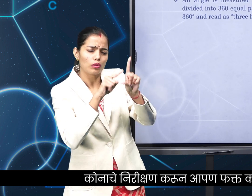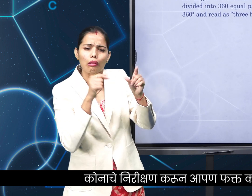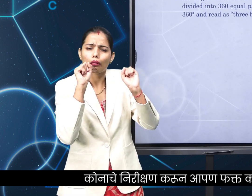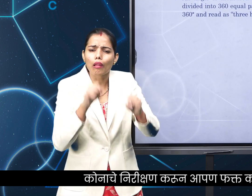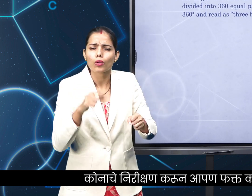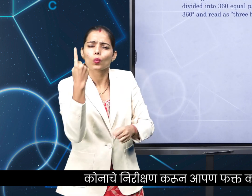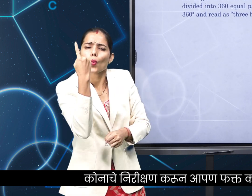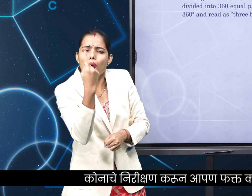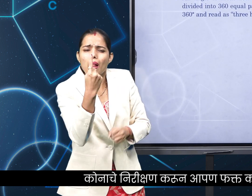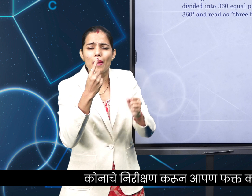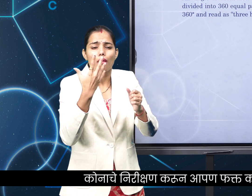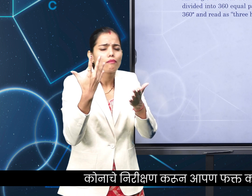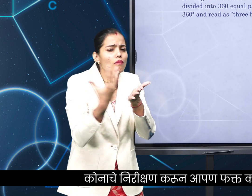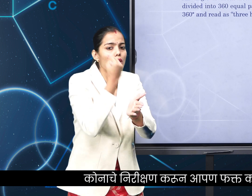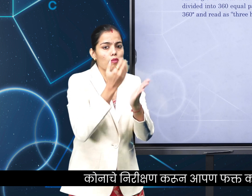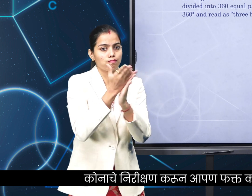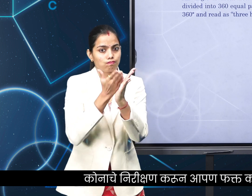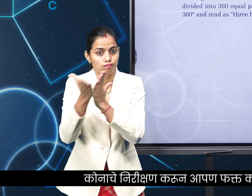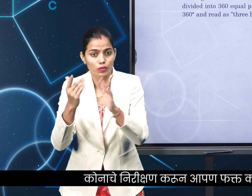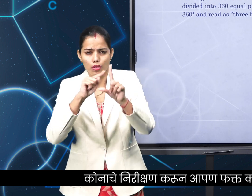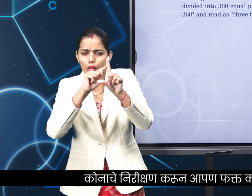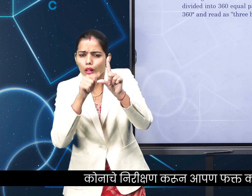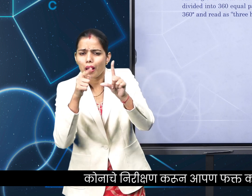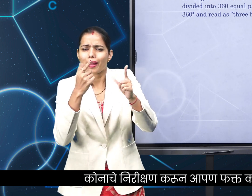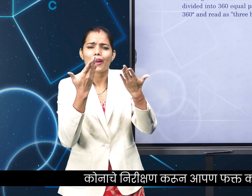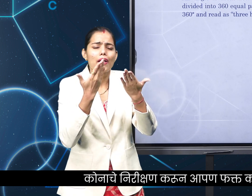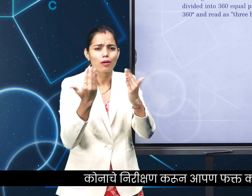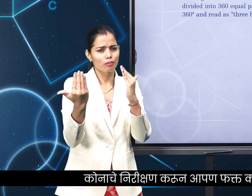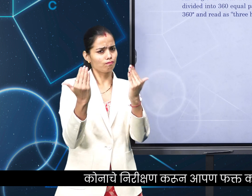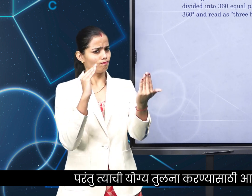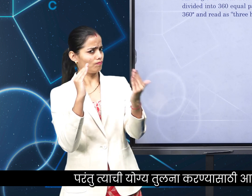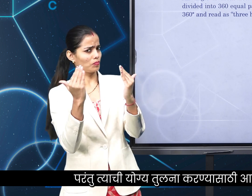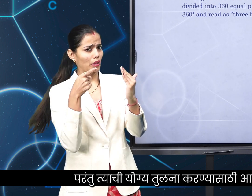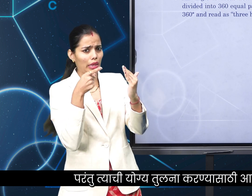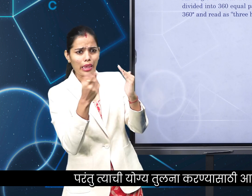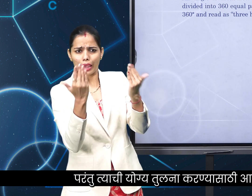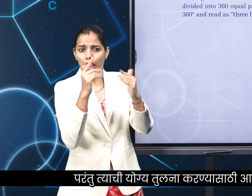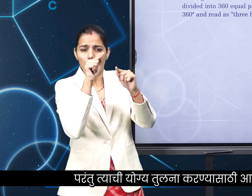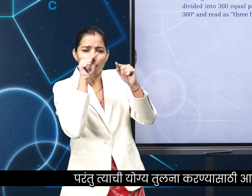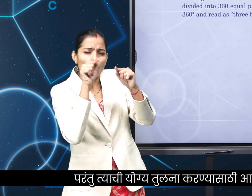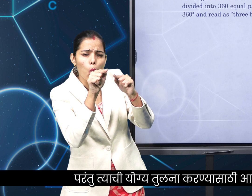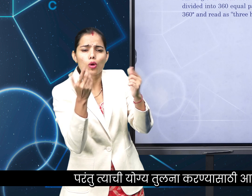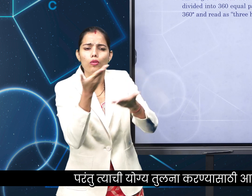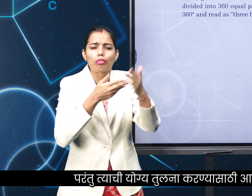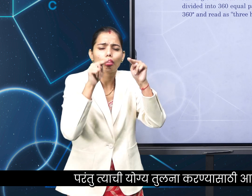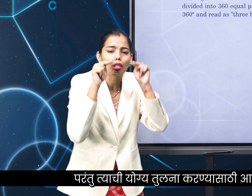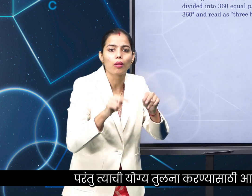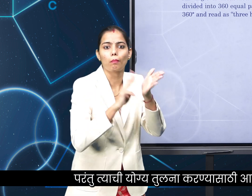कोनाचे निरीक्षण करून आपण फक्त कोनाचा प्रकार शोधू शकतो, परंतु त्याची योग्य तुलना करण्यासाठी आपल्याला